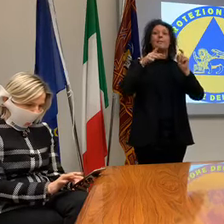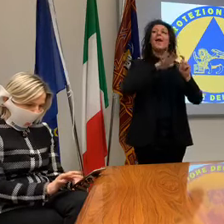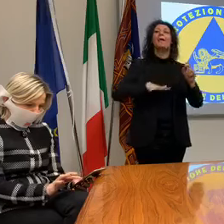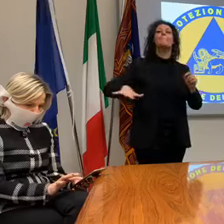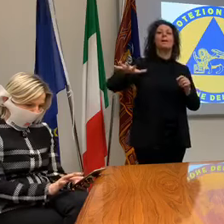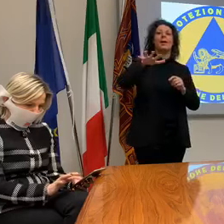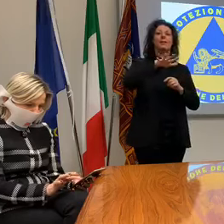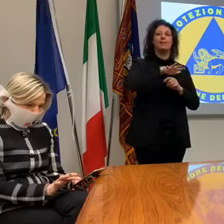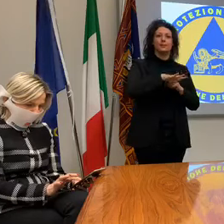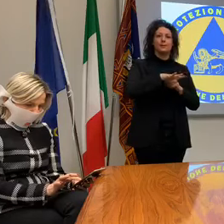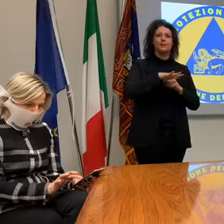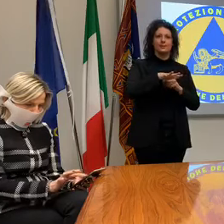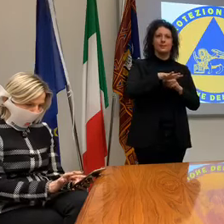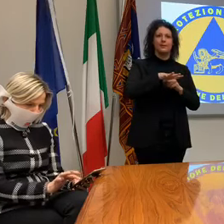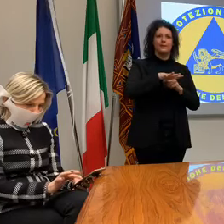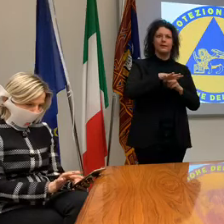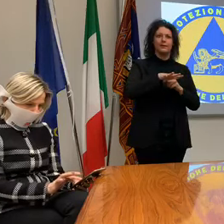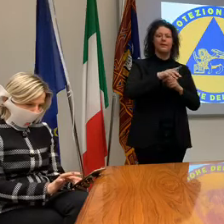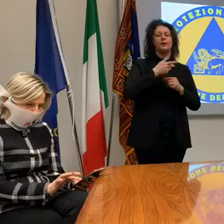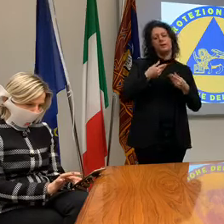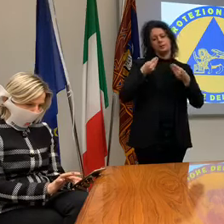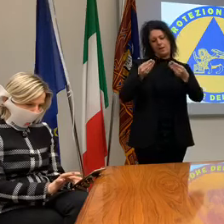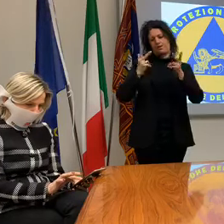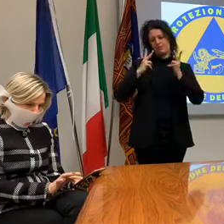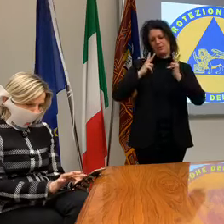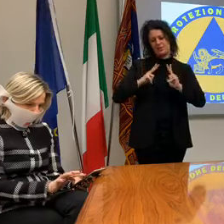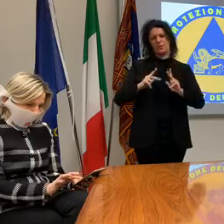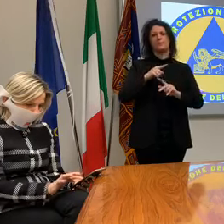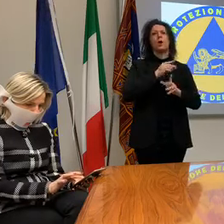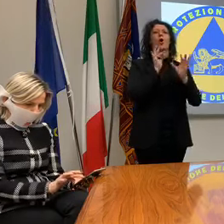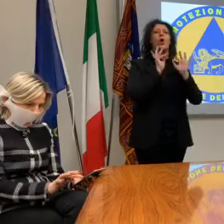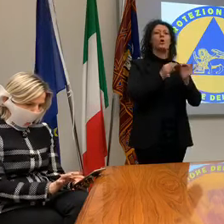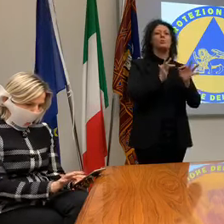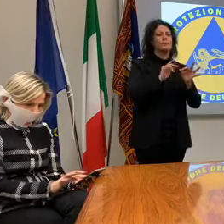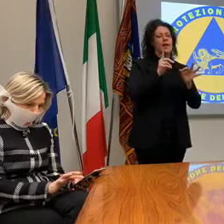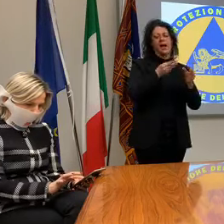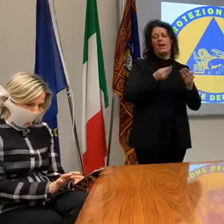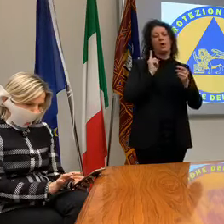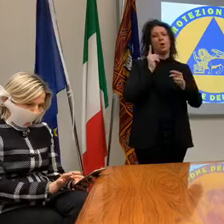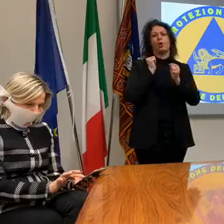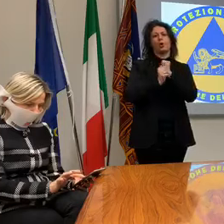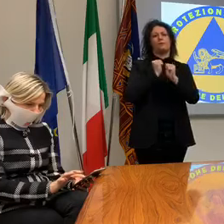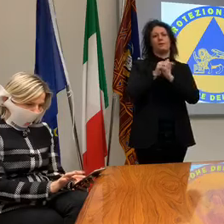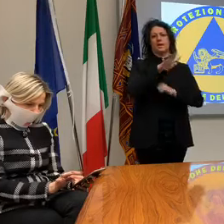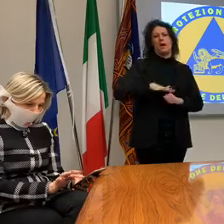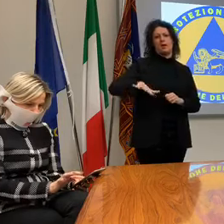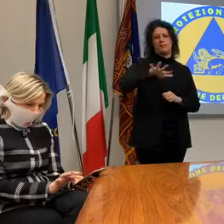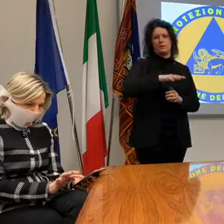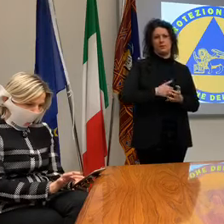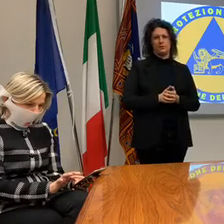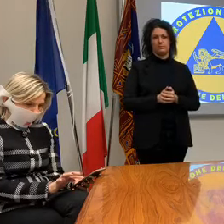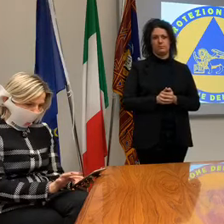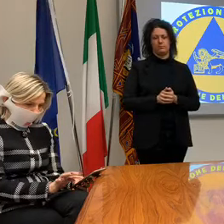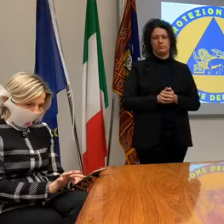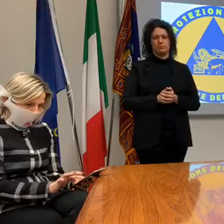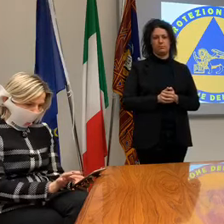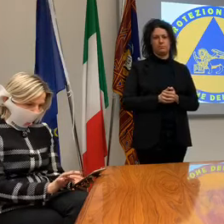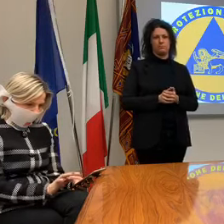cioè l'ospedale non deturpa l'ambiente, non peggiora l'ambiente, mettiamola così. Allora stiamo parlando del Policlinico Universitario che